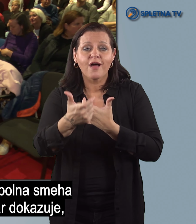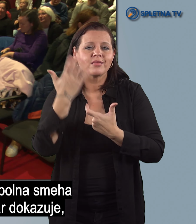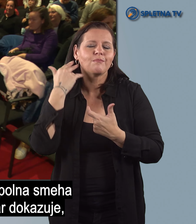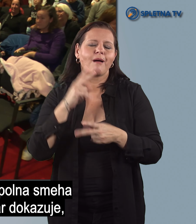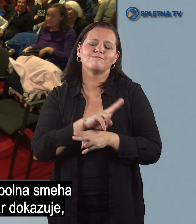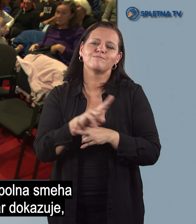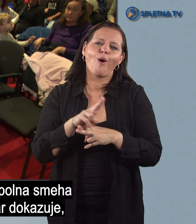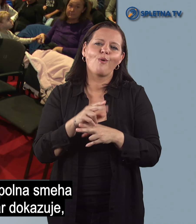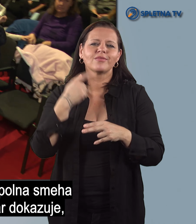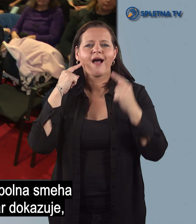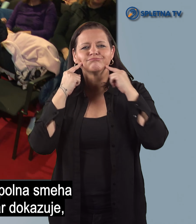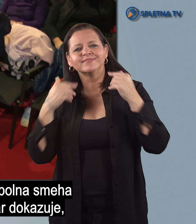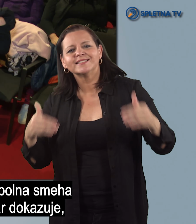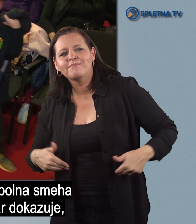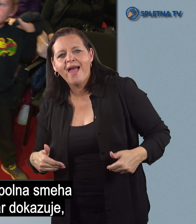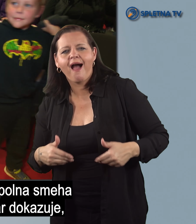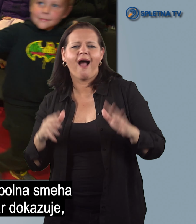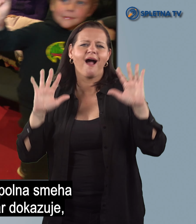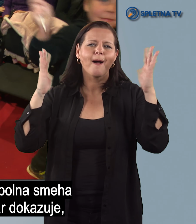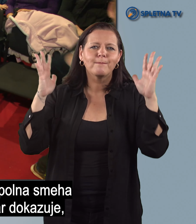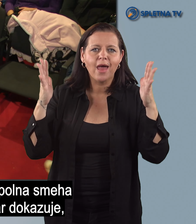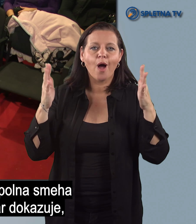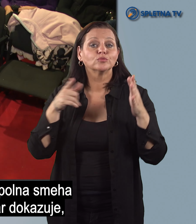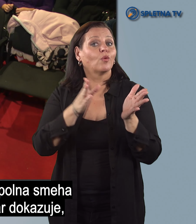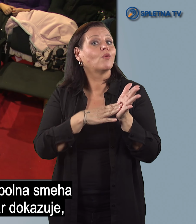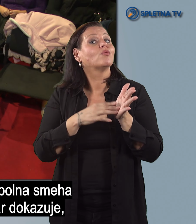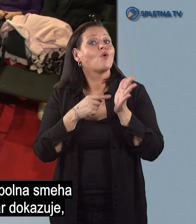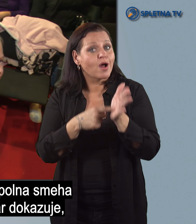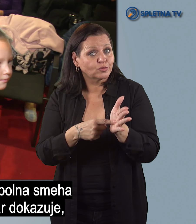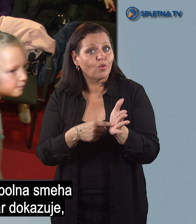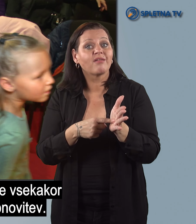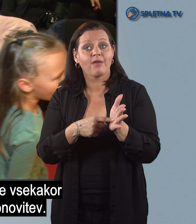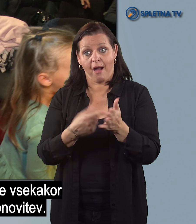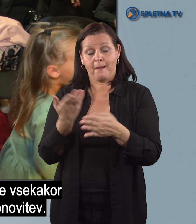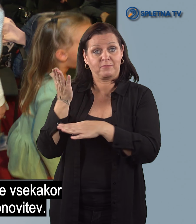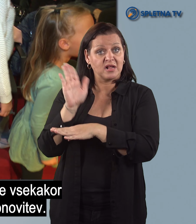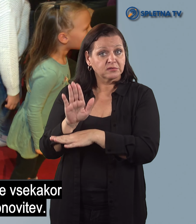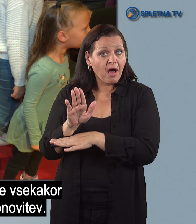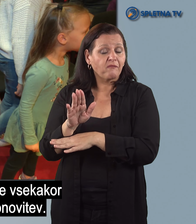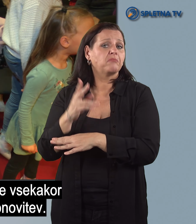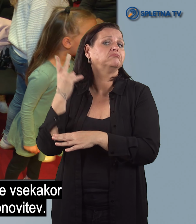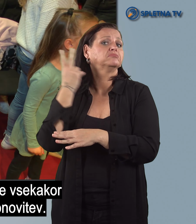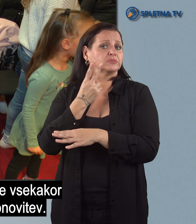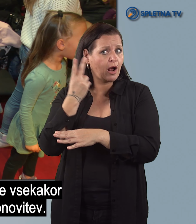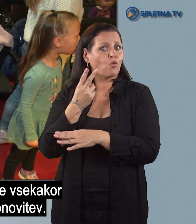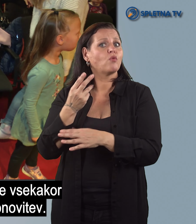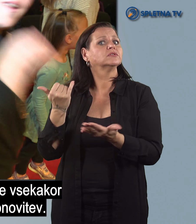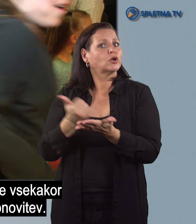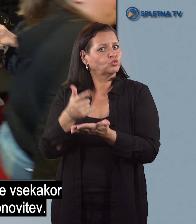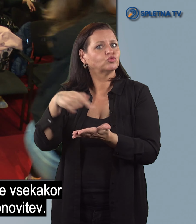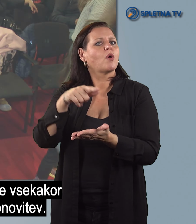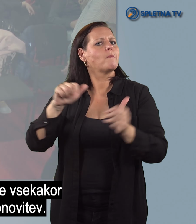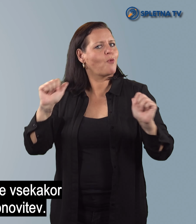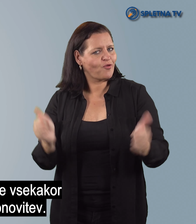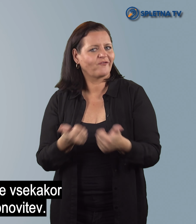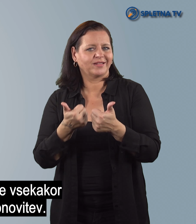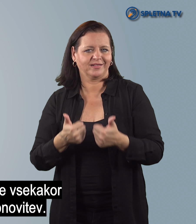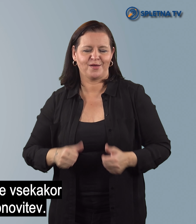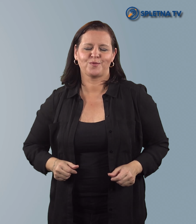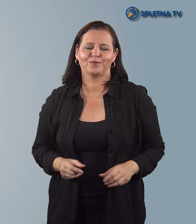Dvorana je bila polna smeha in aplavzov, kar dokazuje, da si predstave vsekakor zaslužijo ponovitev.